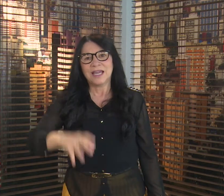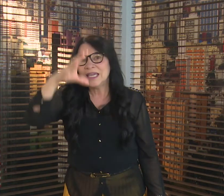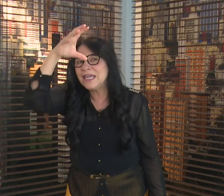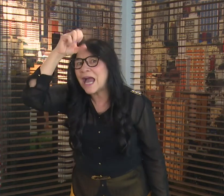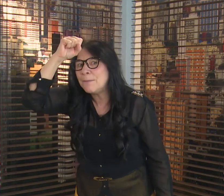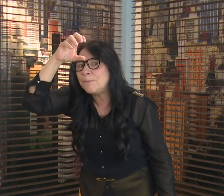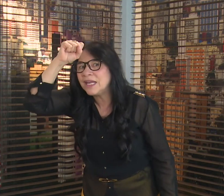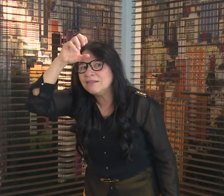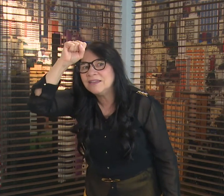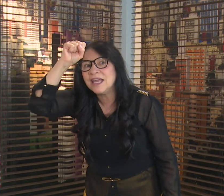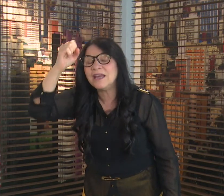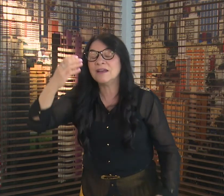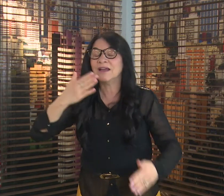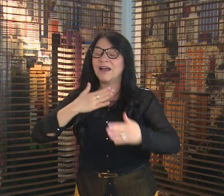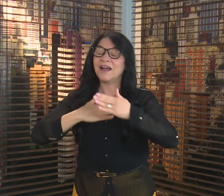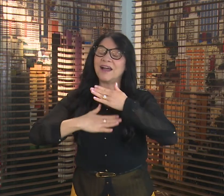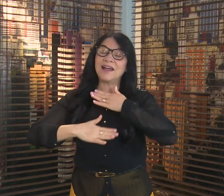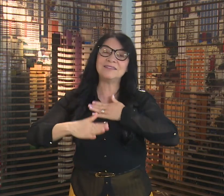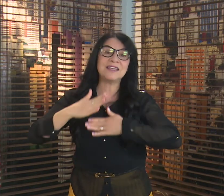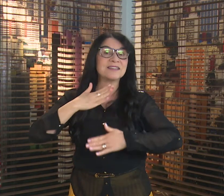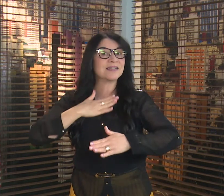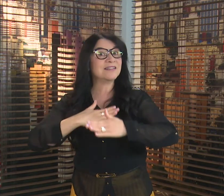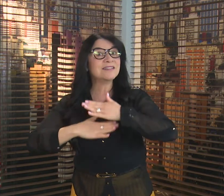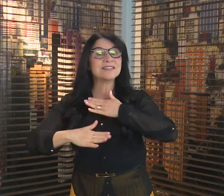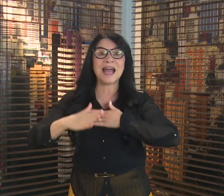e aprender a descansar.